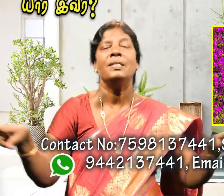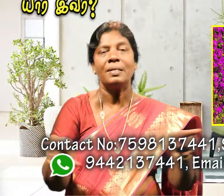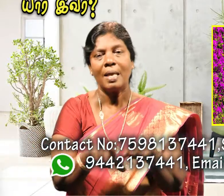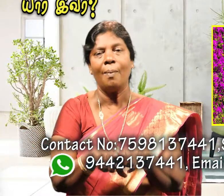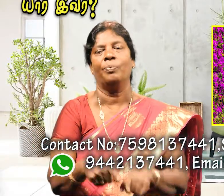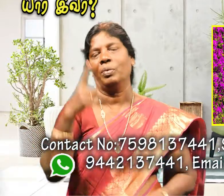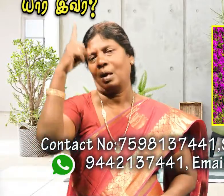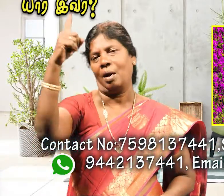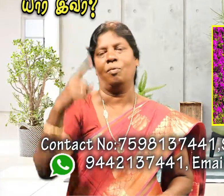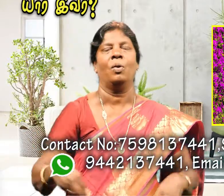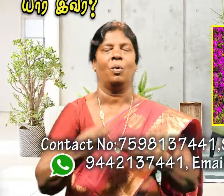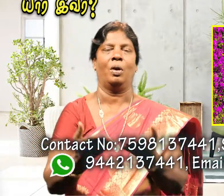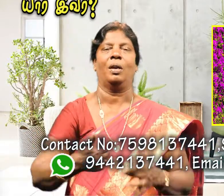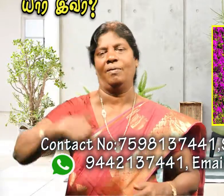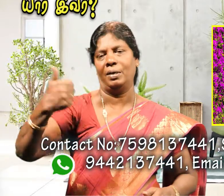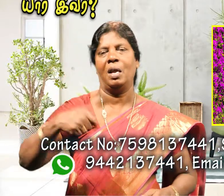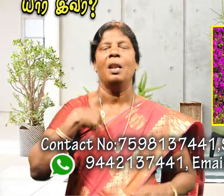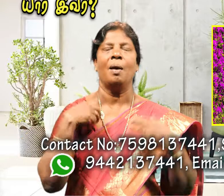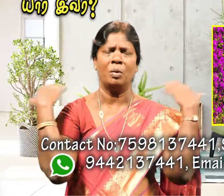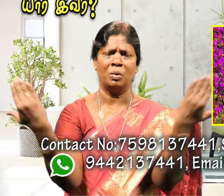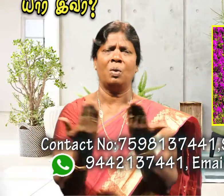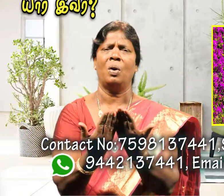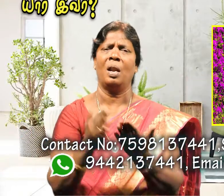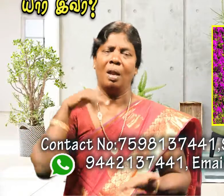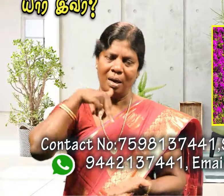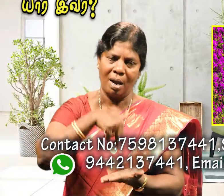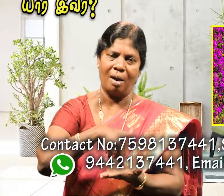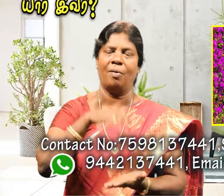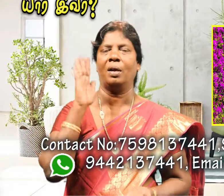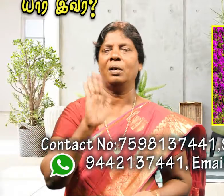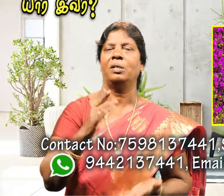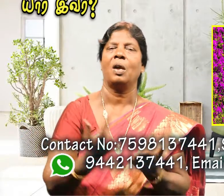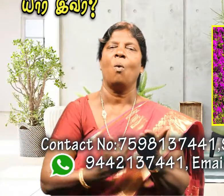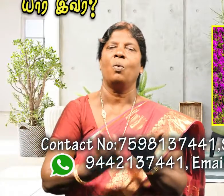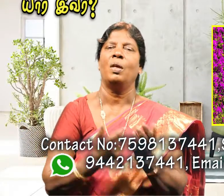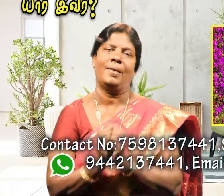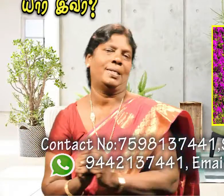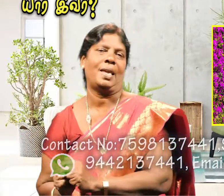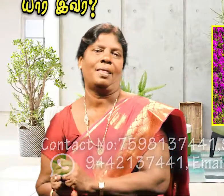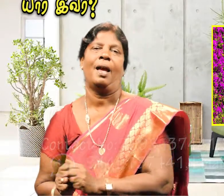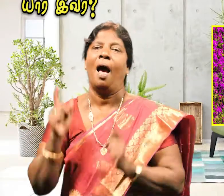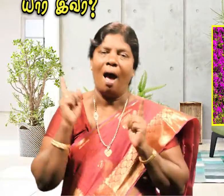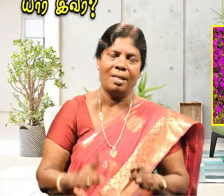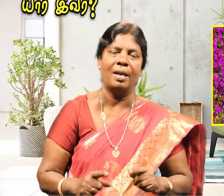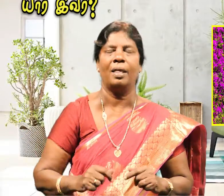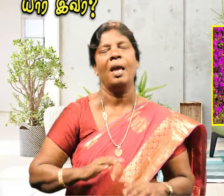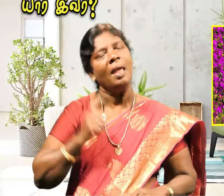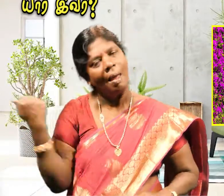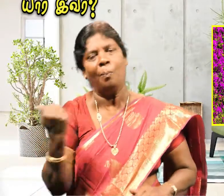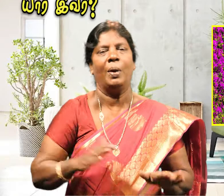நமக்கு தருகிறார். நம்முடைய சூழ்நிலைகளின் ஊடாக அவர் கூட நின்று உதவி செய்து